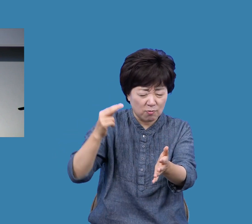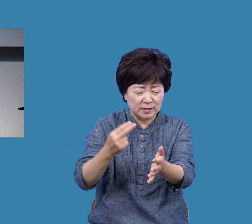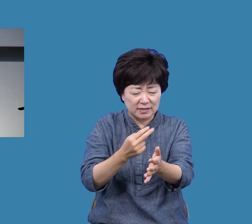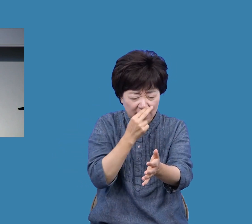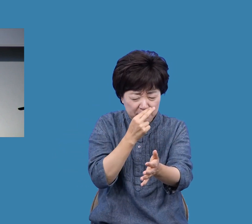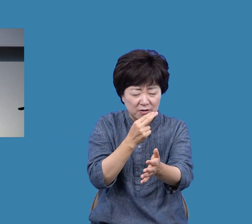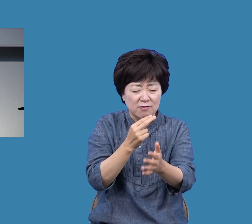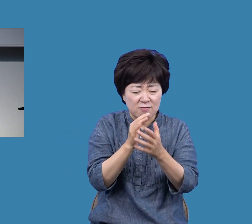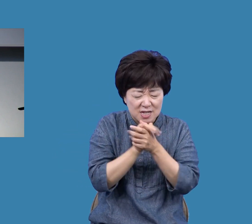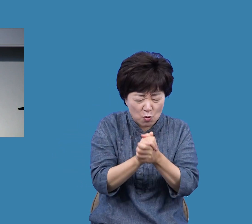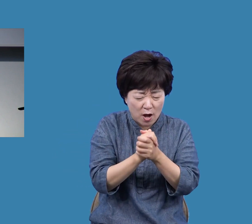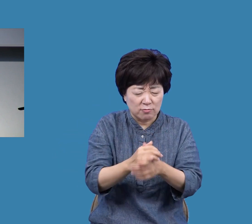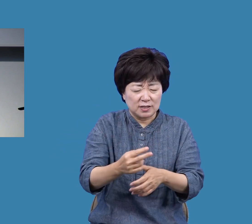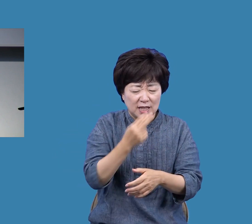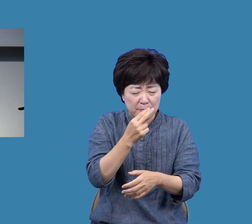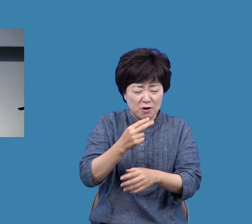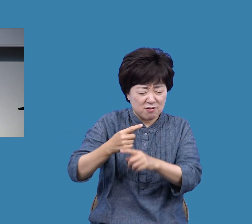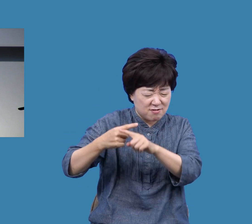말씀해요.